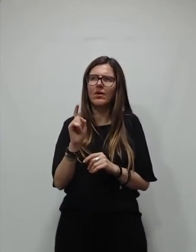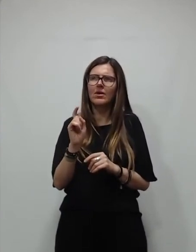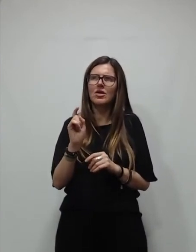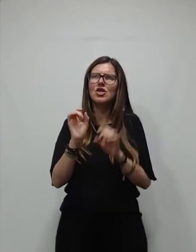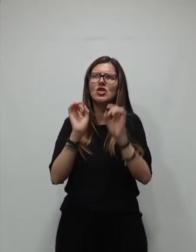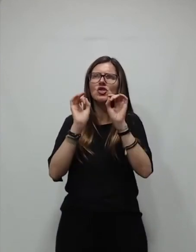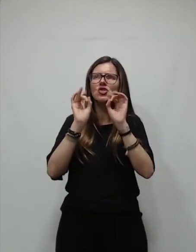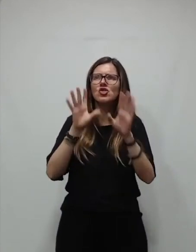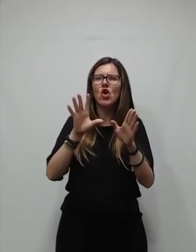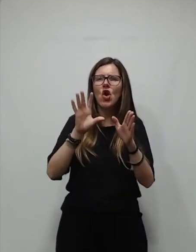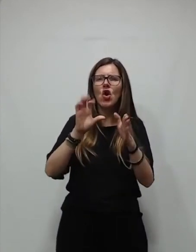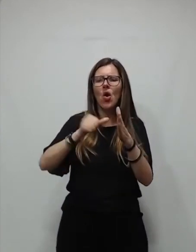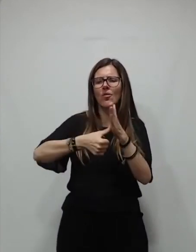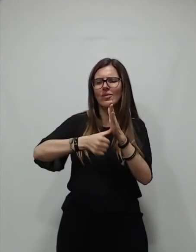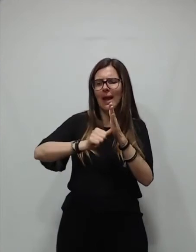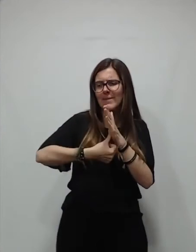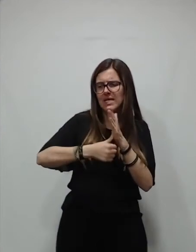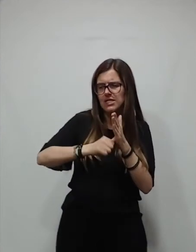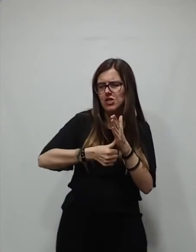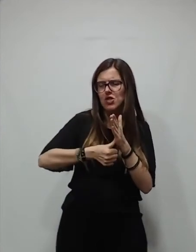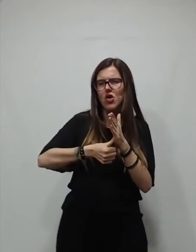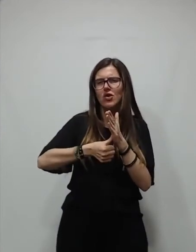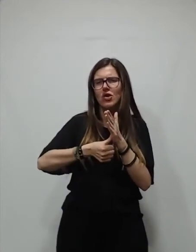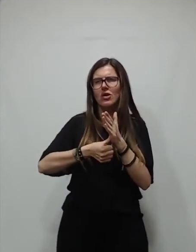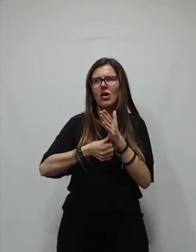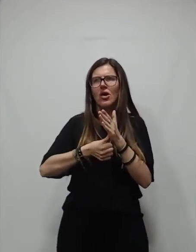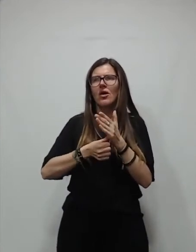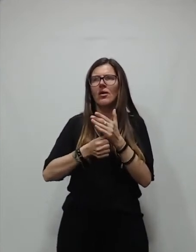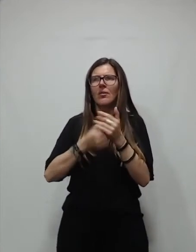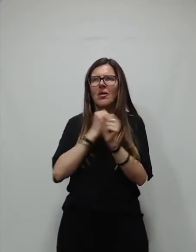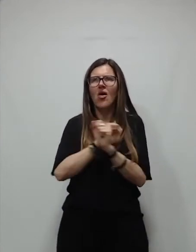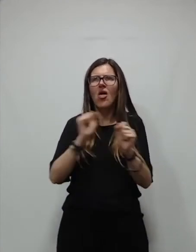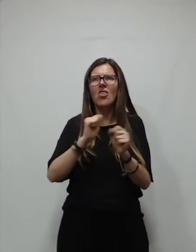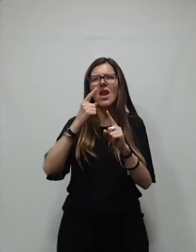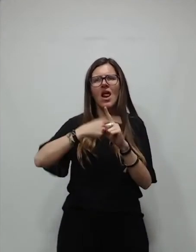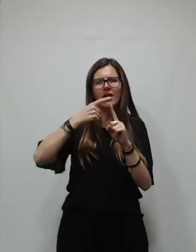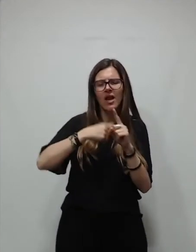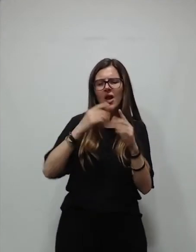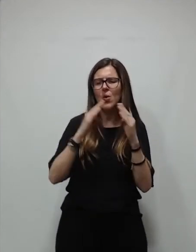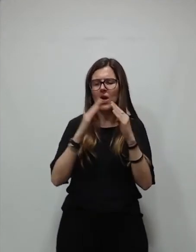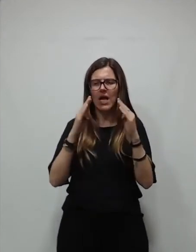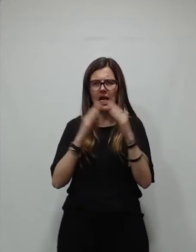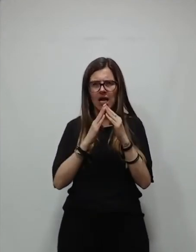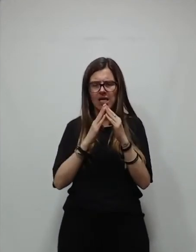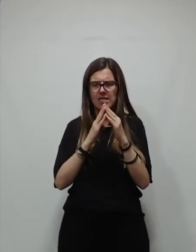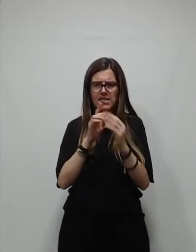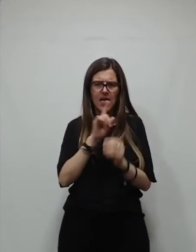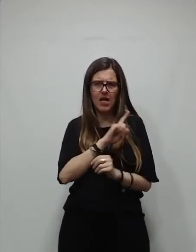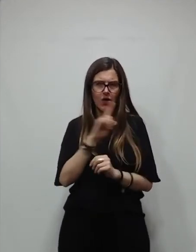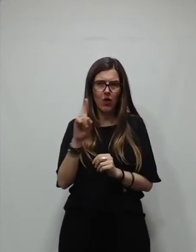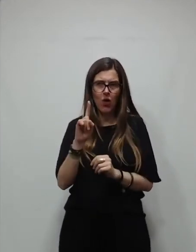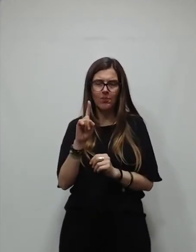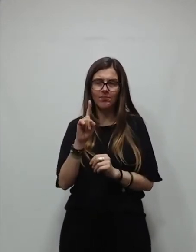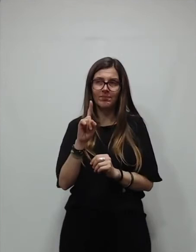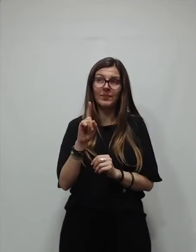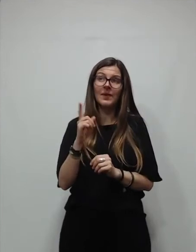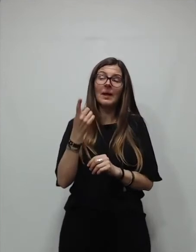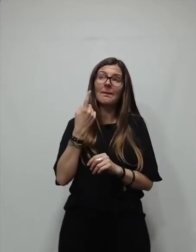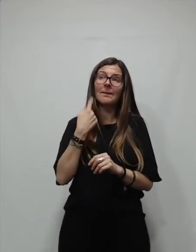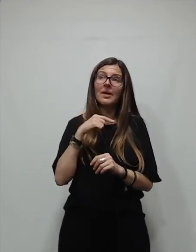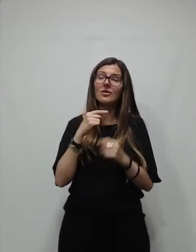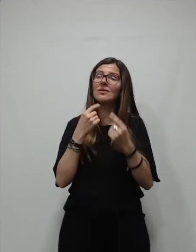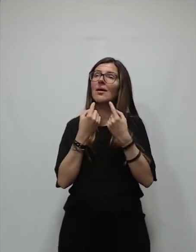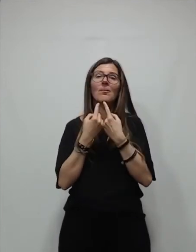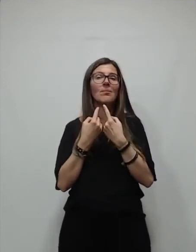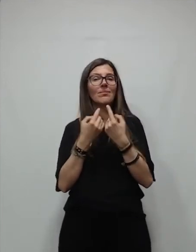que me ayude a tener una casa, ¿no? Vivo en un refugio. Pero tampoco soy tan capaz como para tener un trabajo